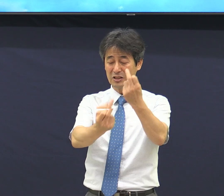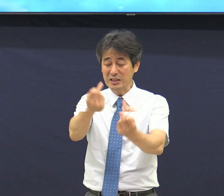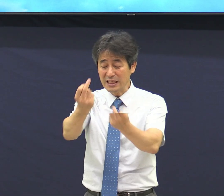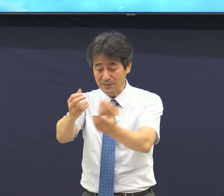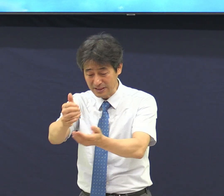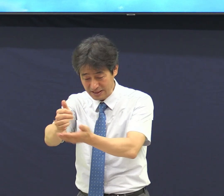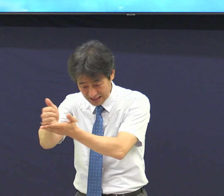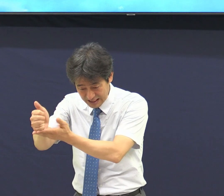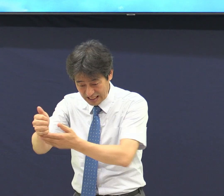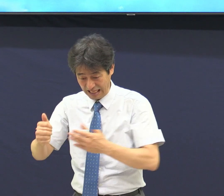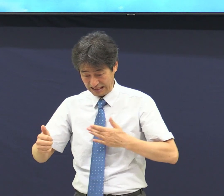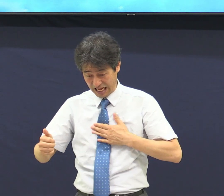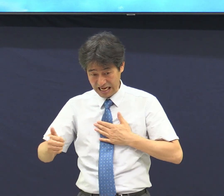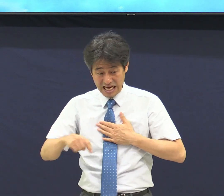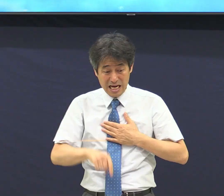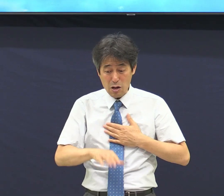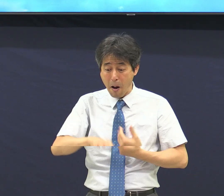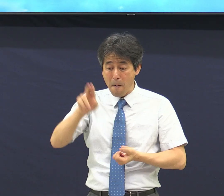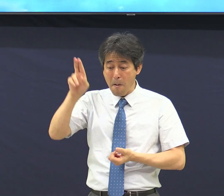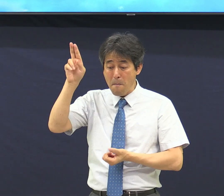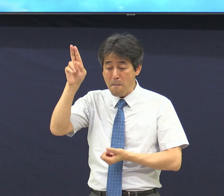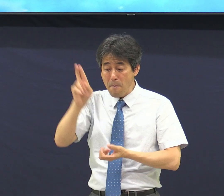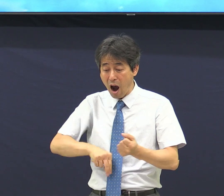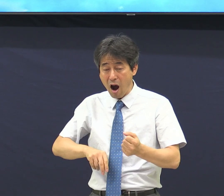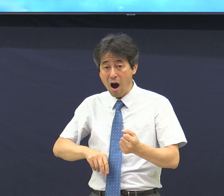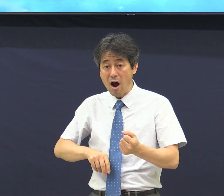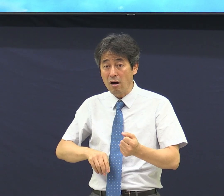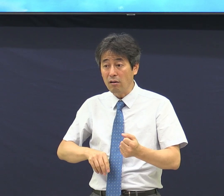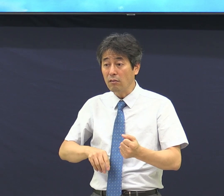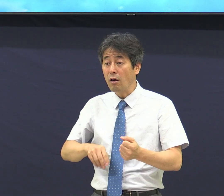마음에 상처를 받지 마십시오.